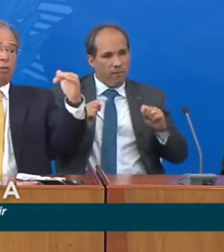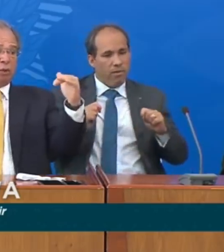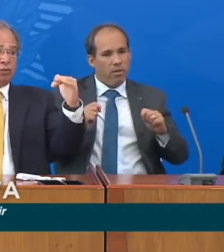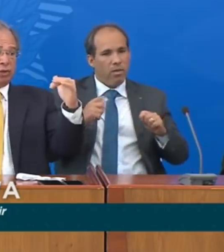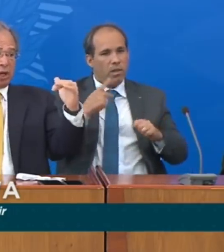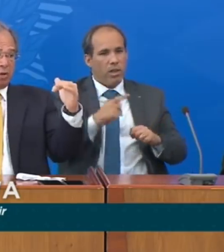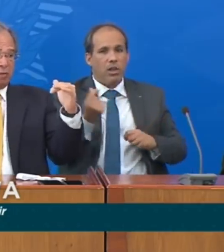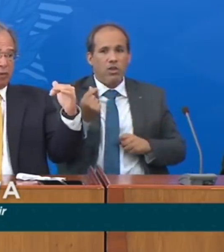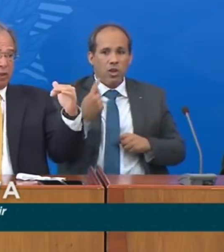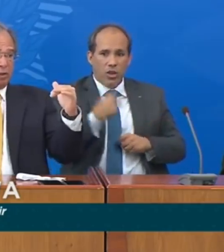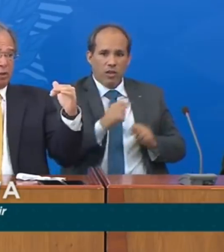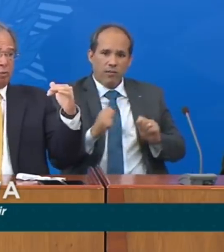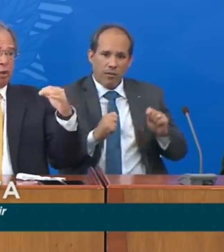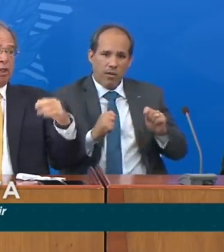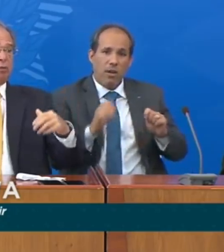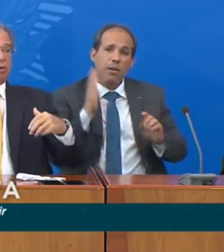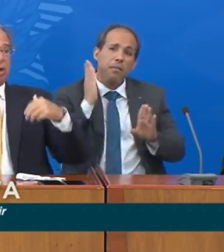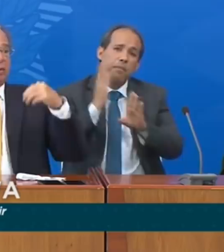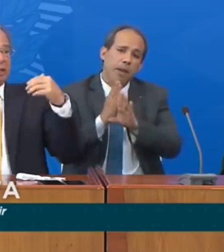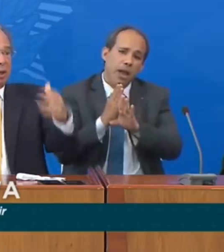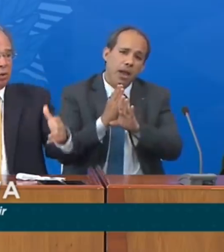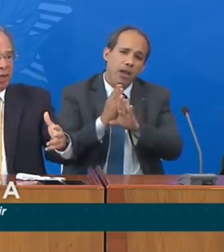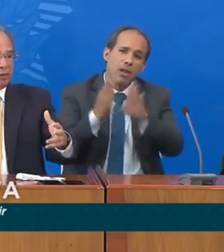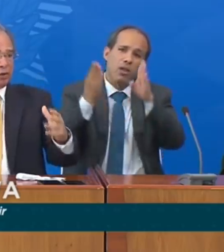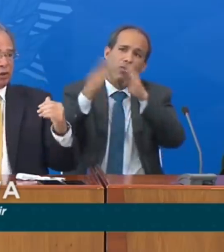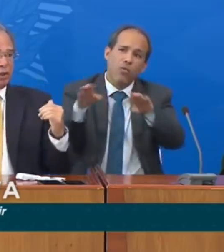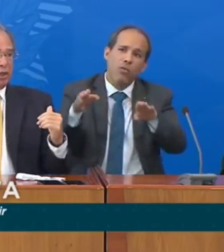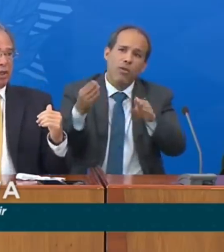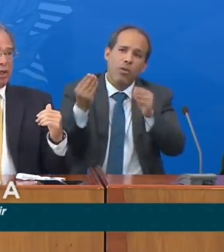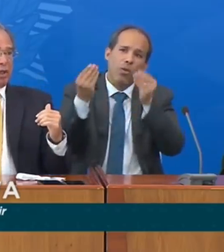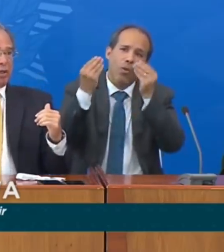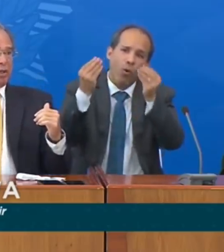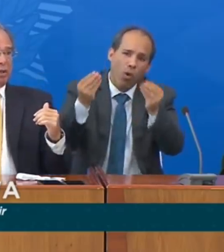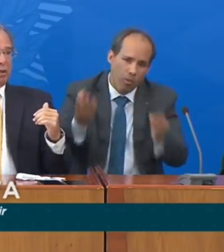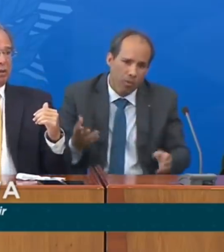um compromisso fiscal. Nós não podemos aumentar o déficit.